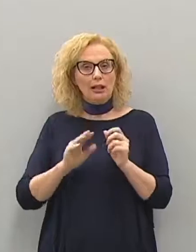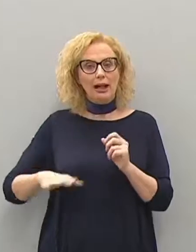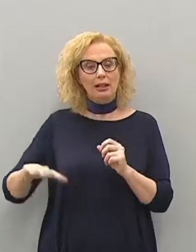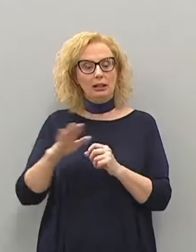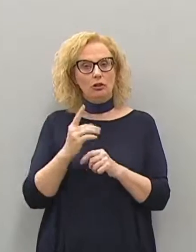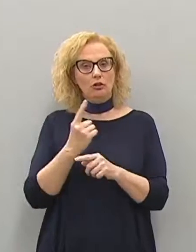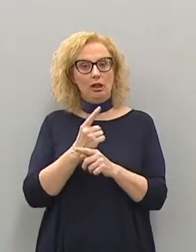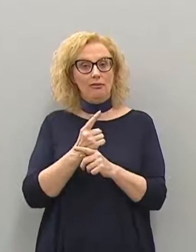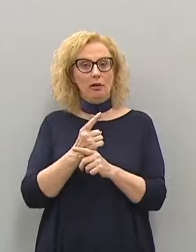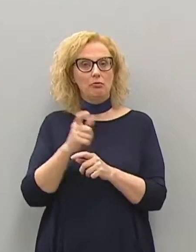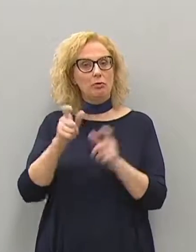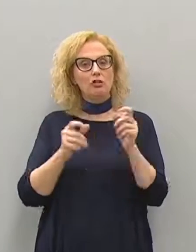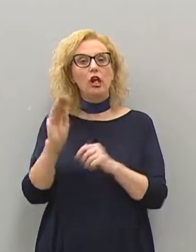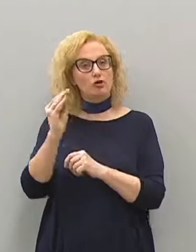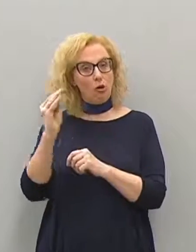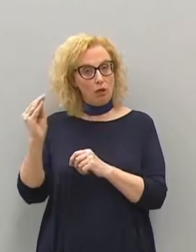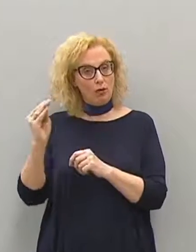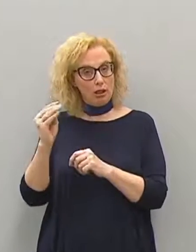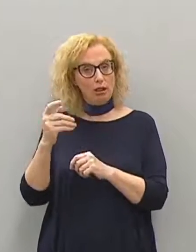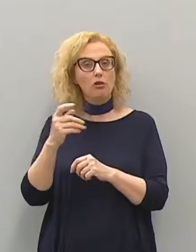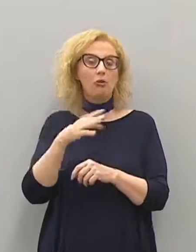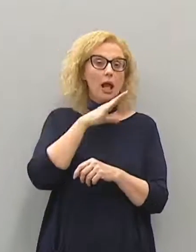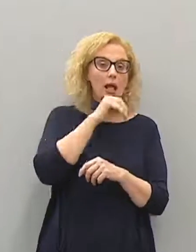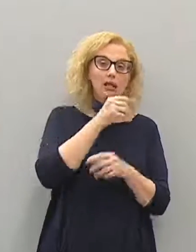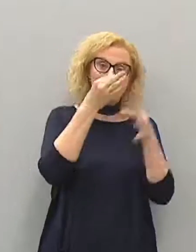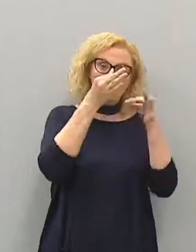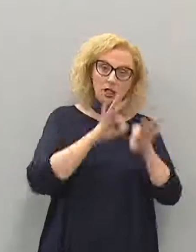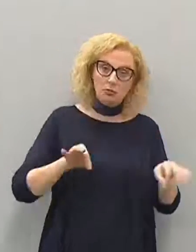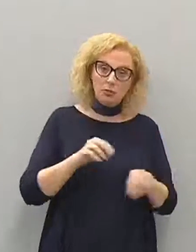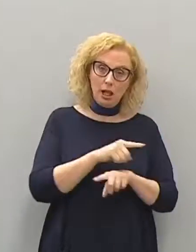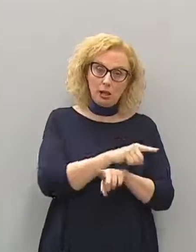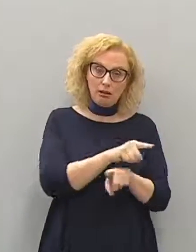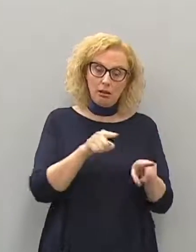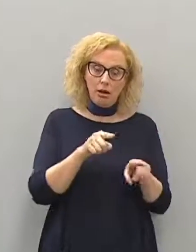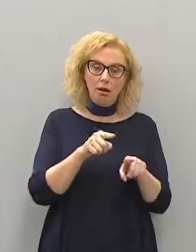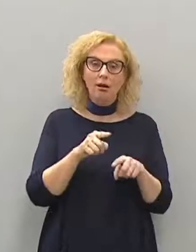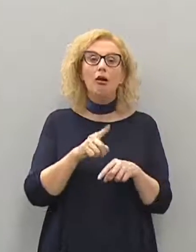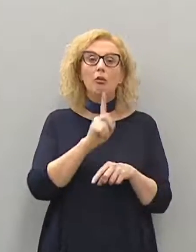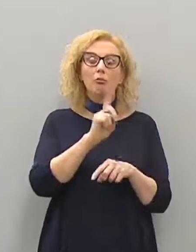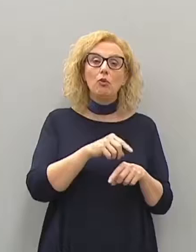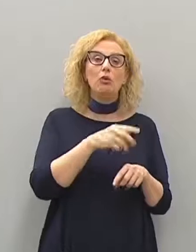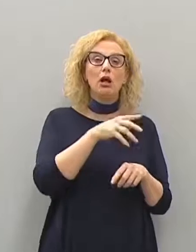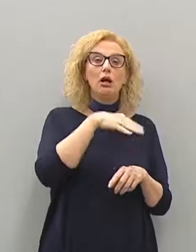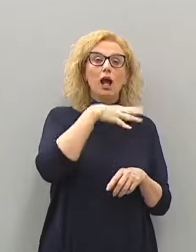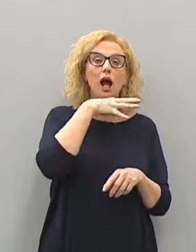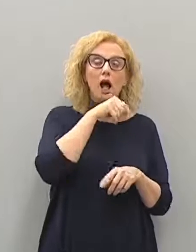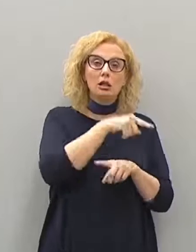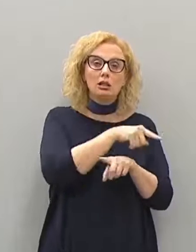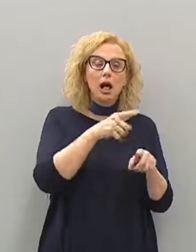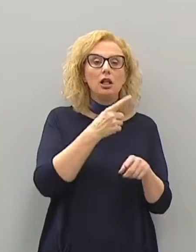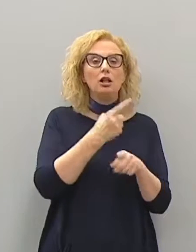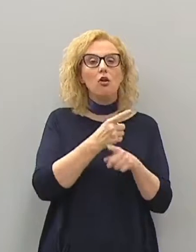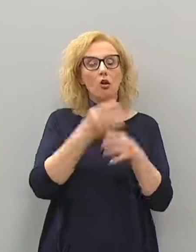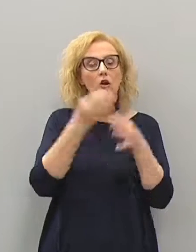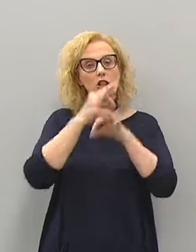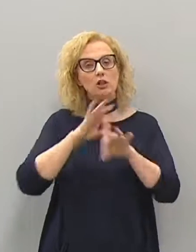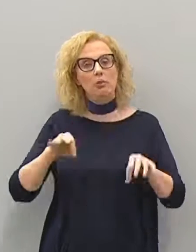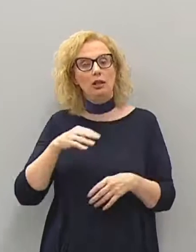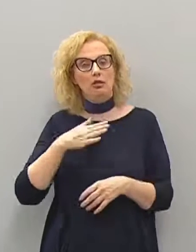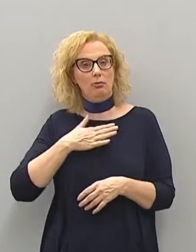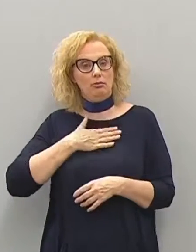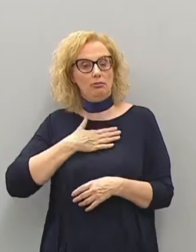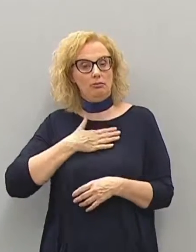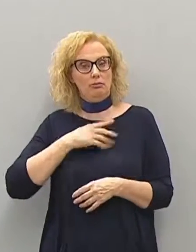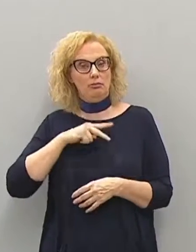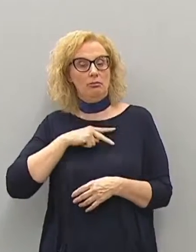ai giovani nel rispetto degli anziani e lo devo fare agli anziani nel rispetto di se stessi e della loro e della loro e della loro